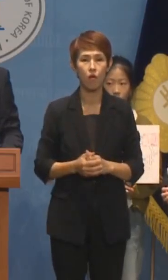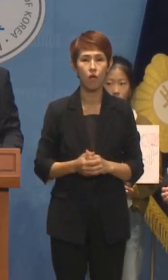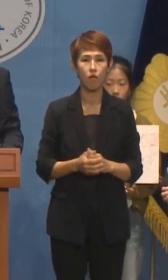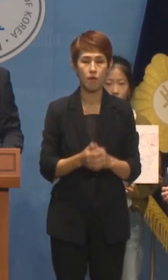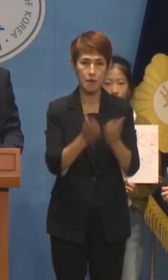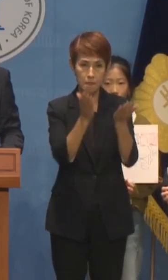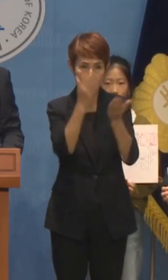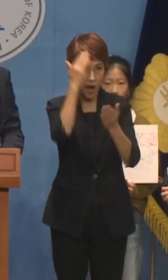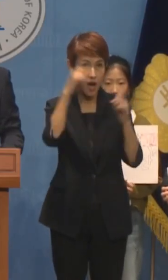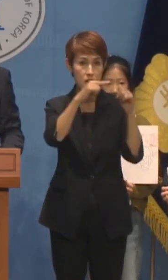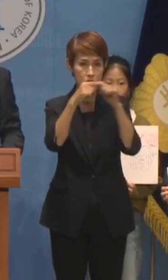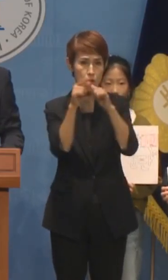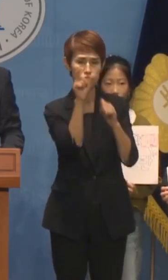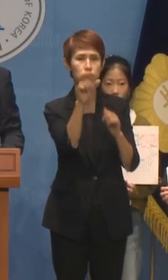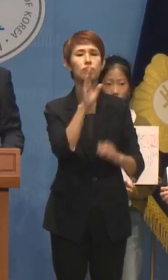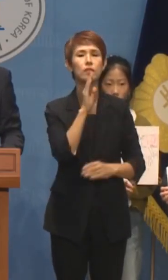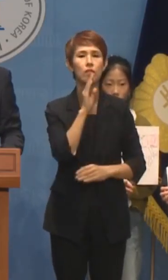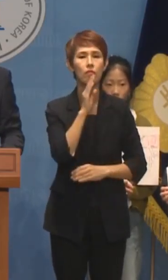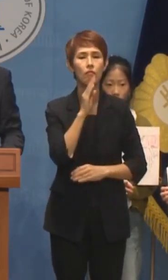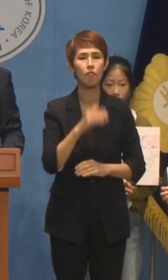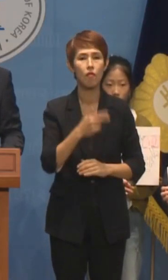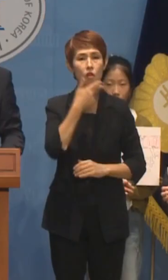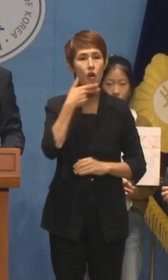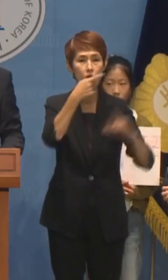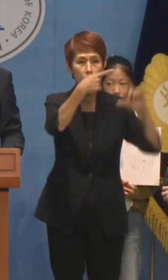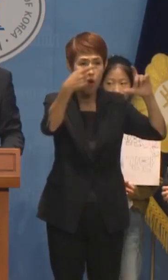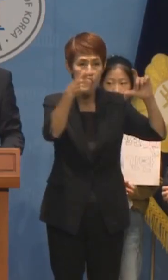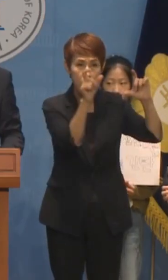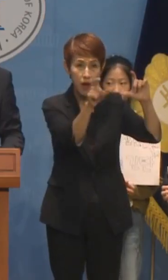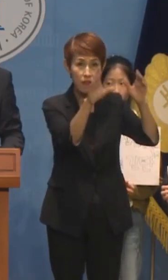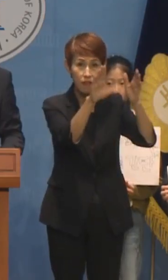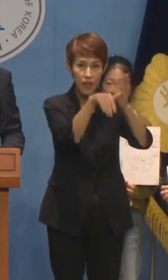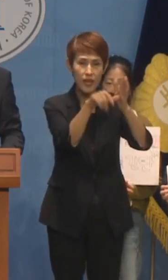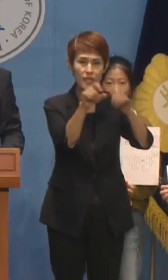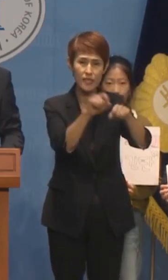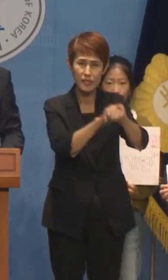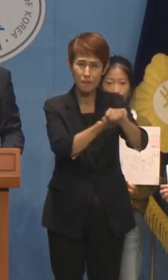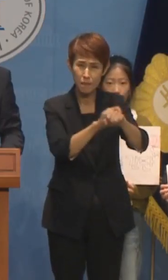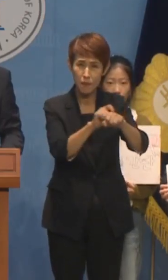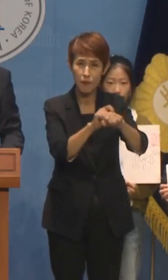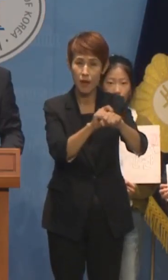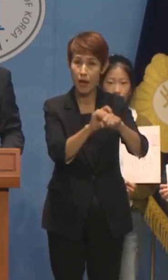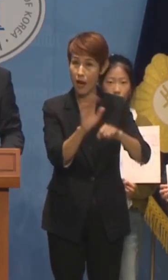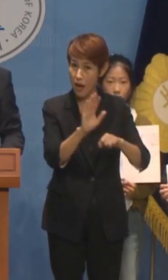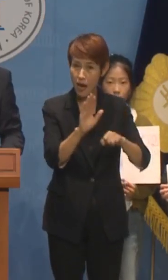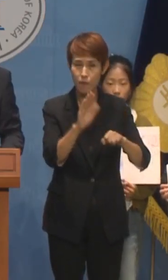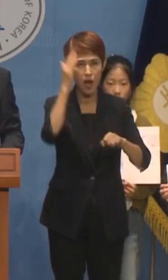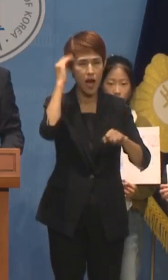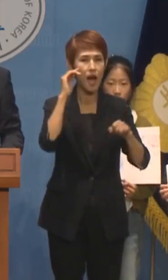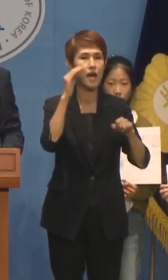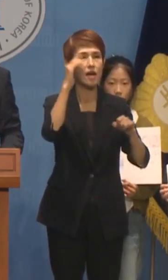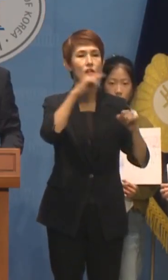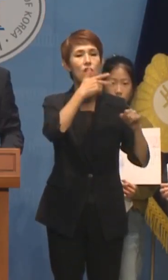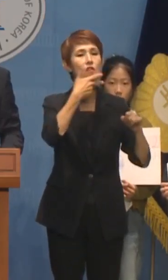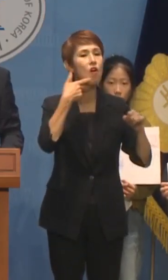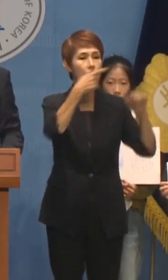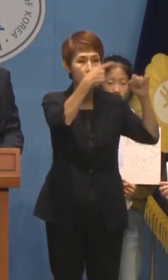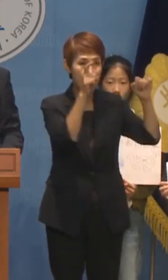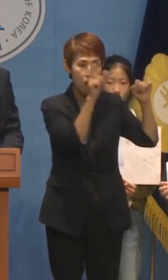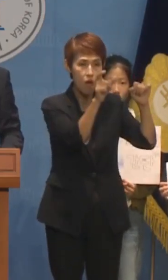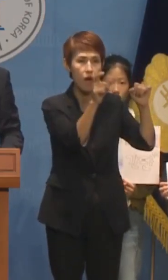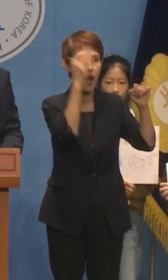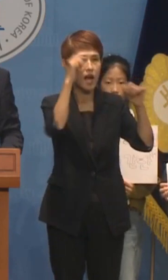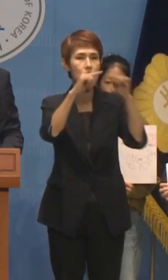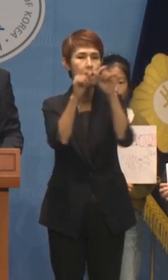맞춰서 한글로 표시해야 되며 외국 문자 표시할 경우 특별한 사유가 없으면 한글과 병기해야 하는 의무조항이